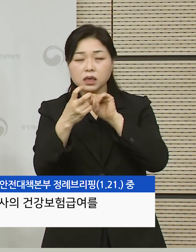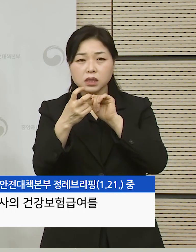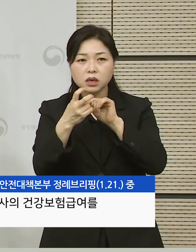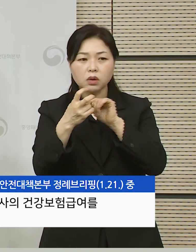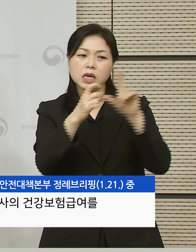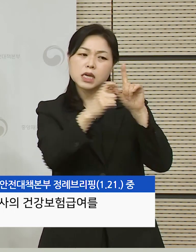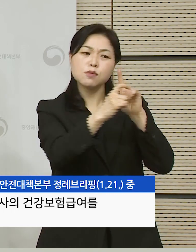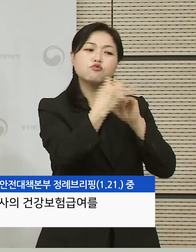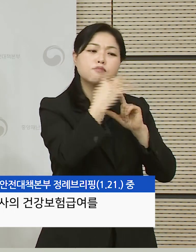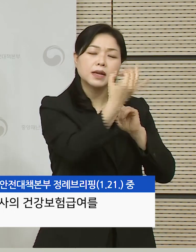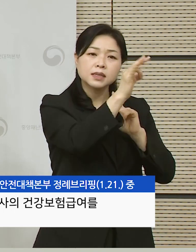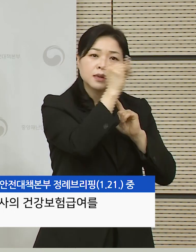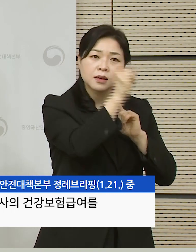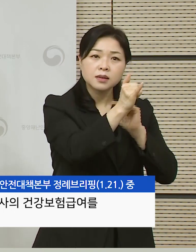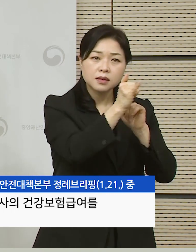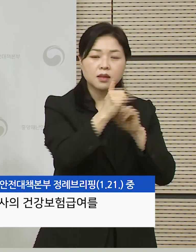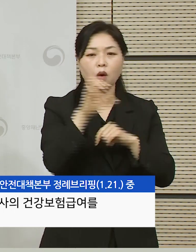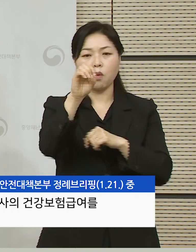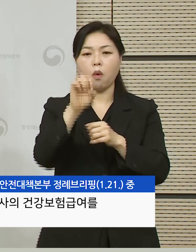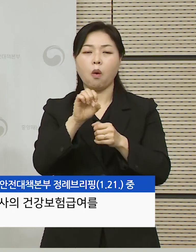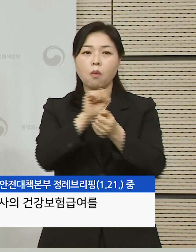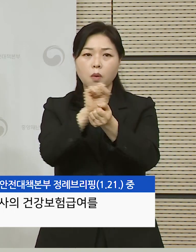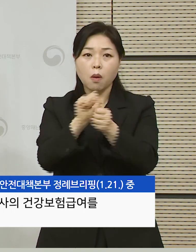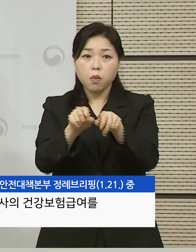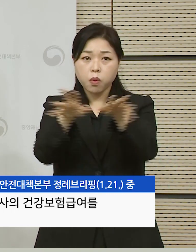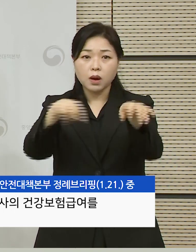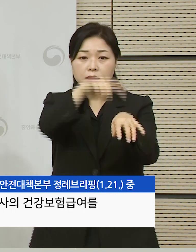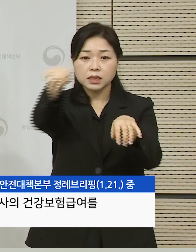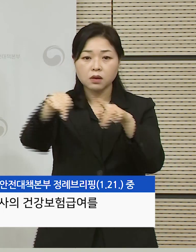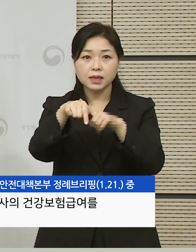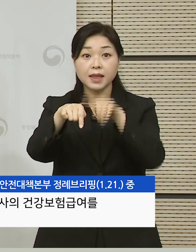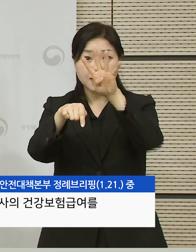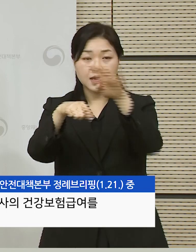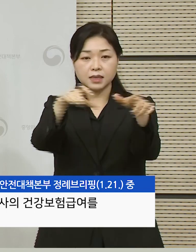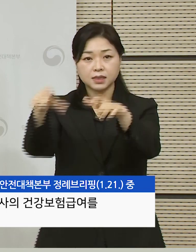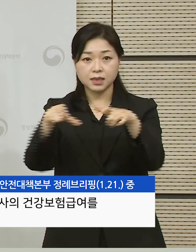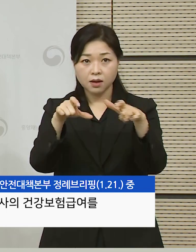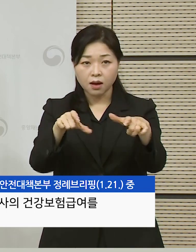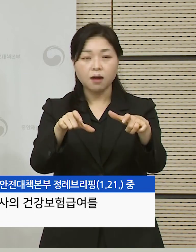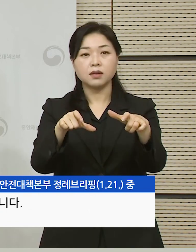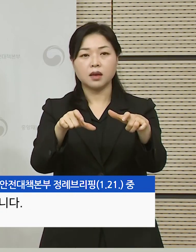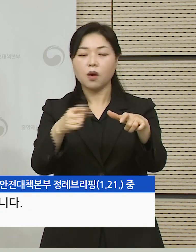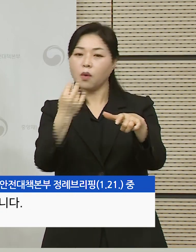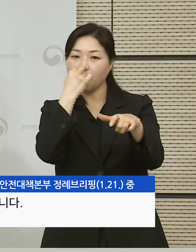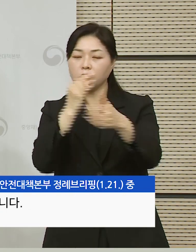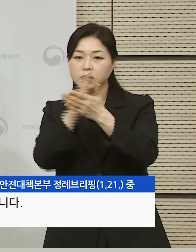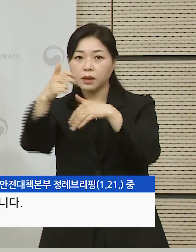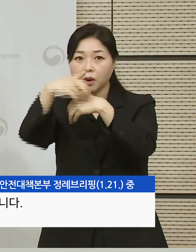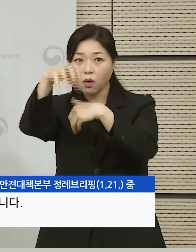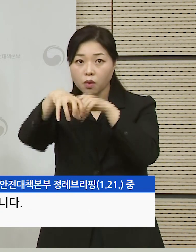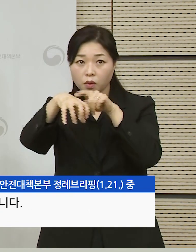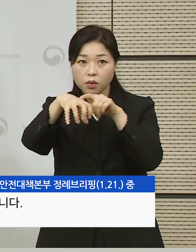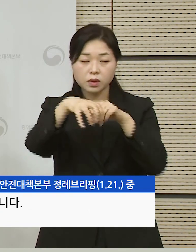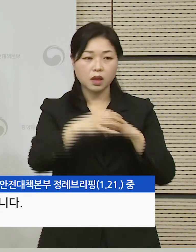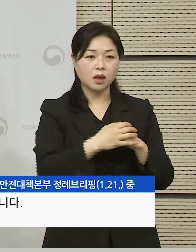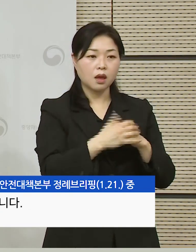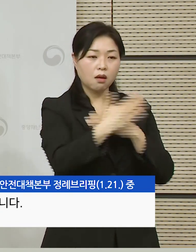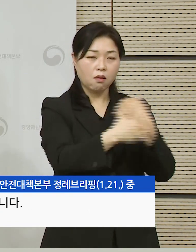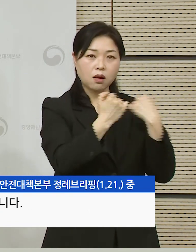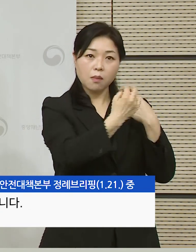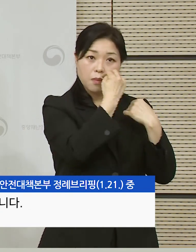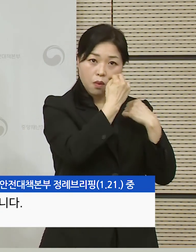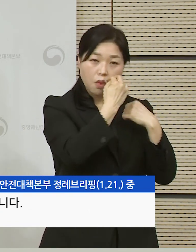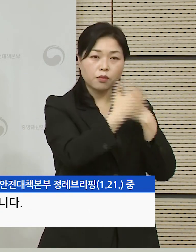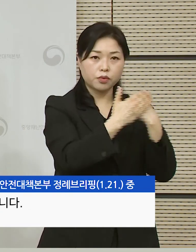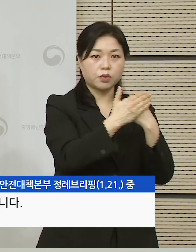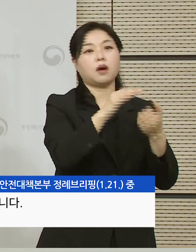신속항원 검사의 건강보험 급여를 오미크론 우세 지역 4개 지역이 되겠습니다. 거기에 호흡기 전담기까지